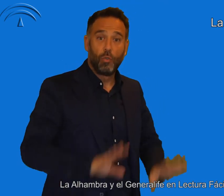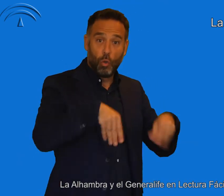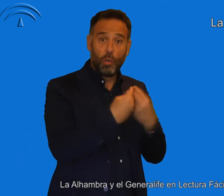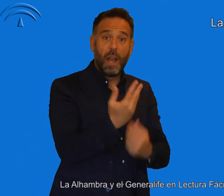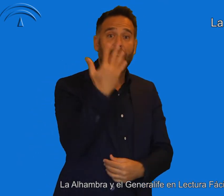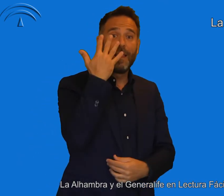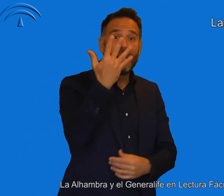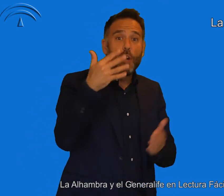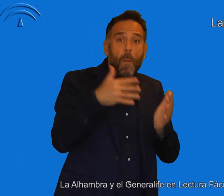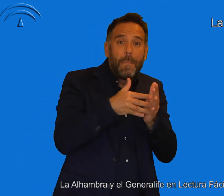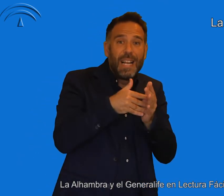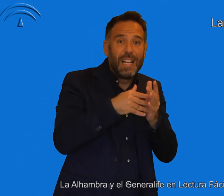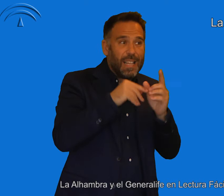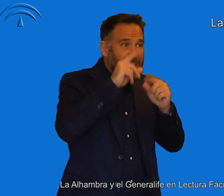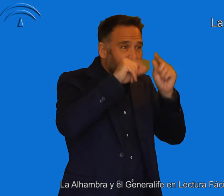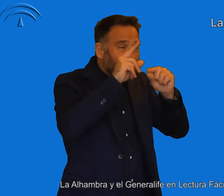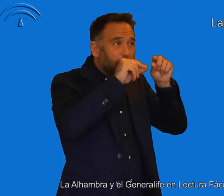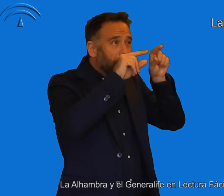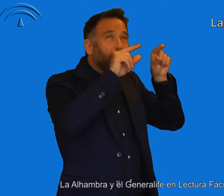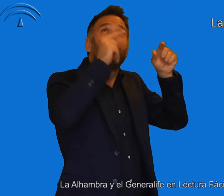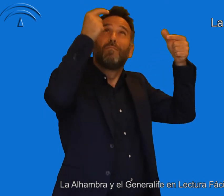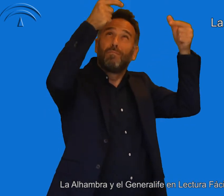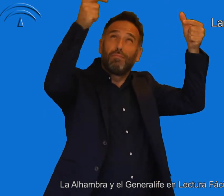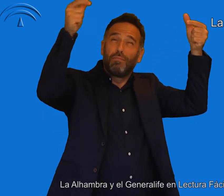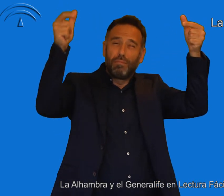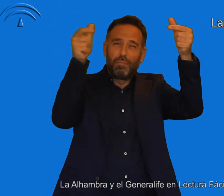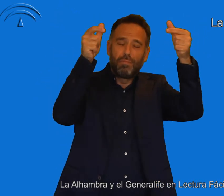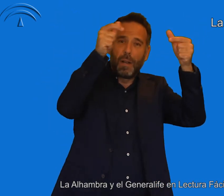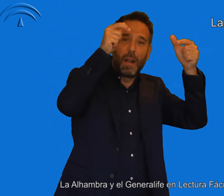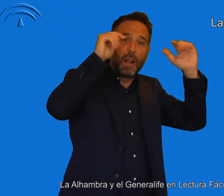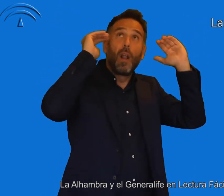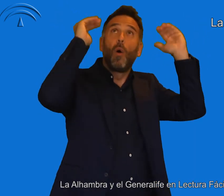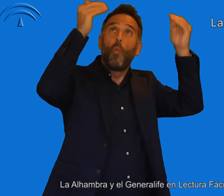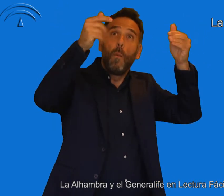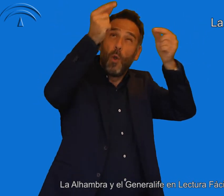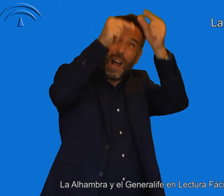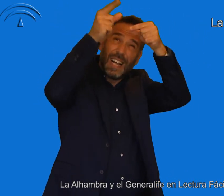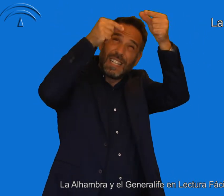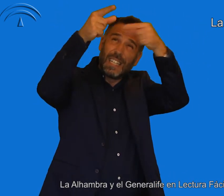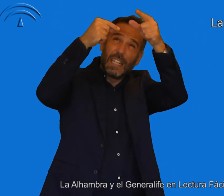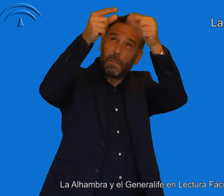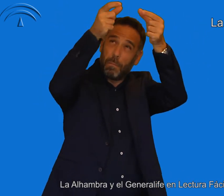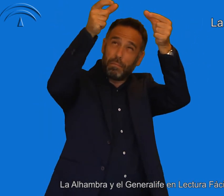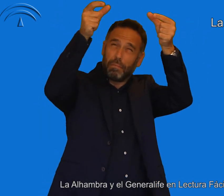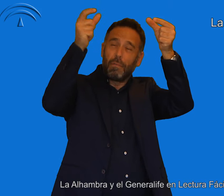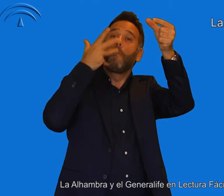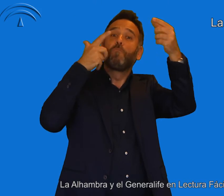Más de 5.000 celdillas caen como una cascada desde el centro de la cúpula. Los mocárabes de